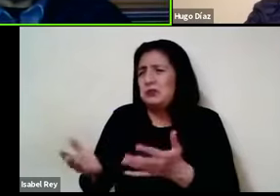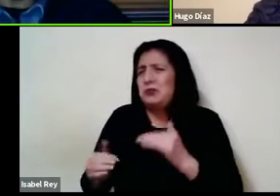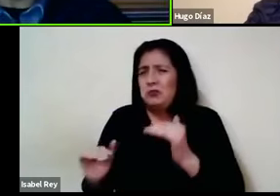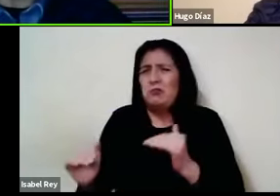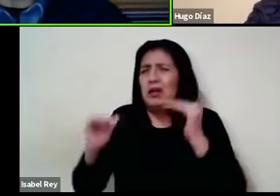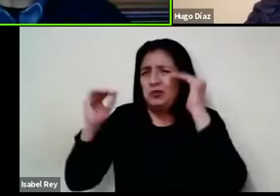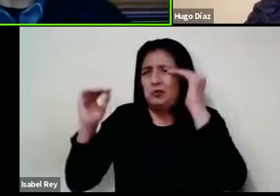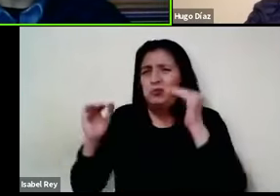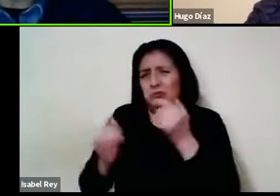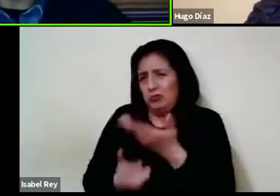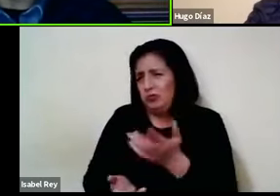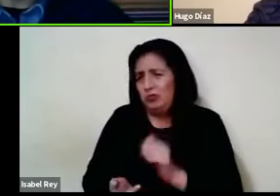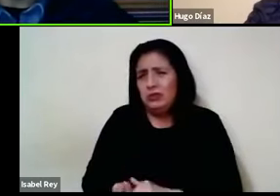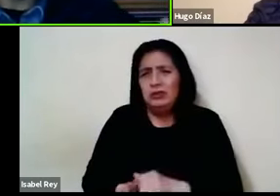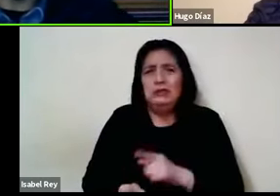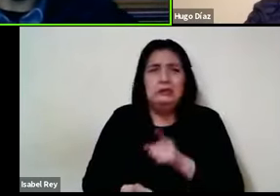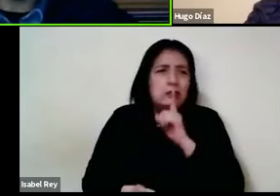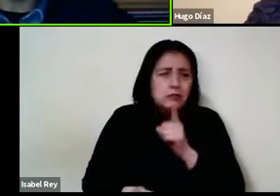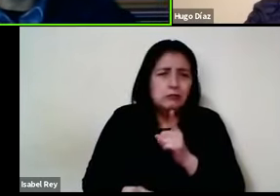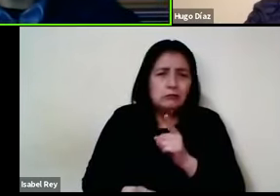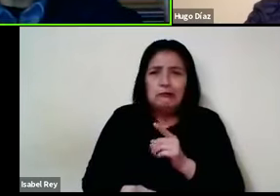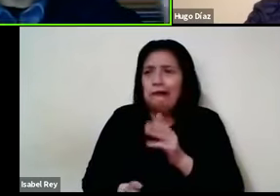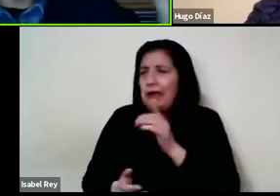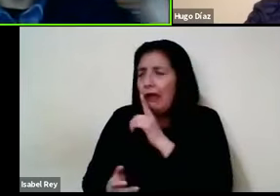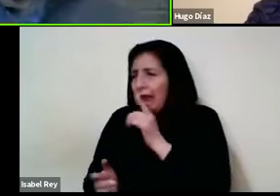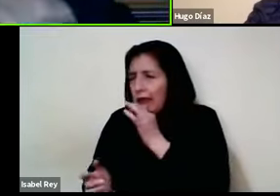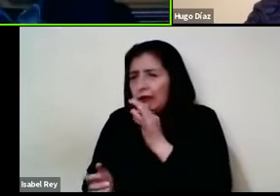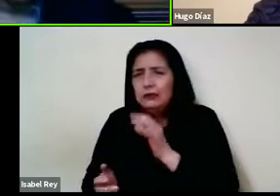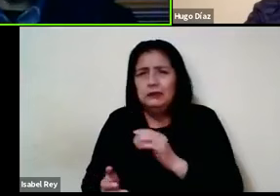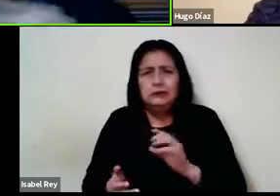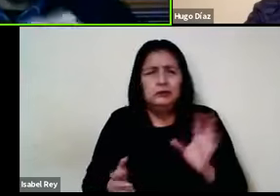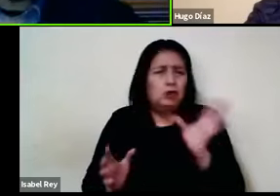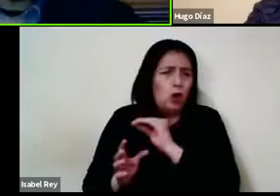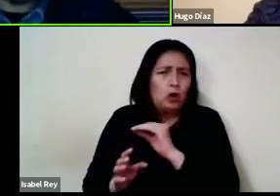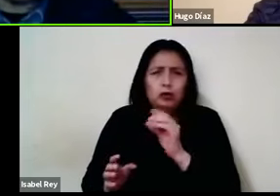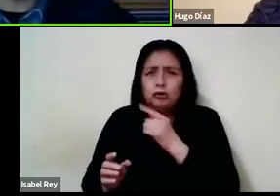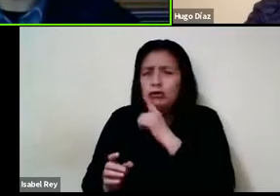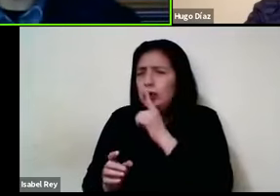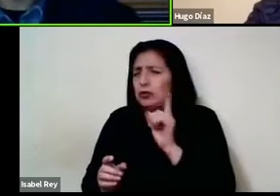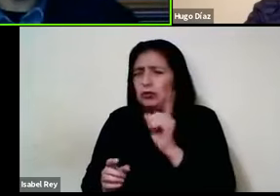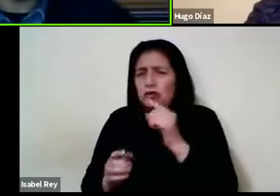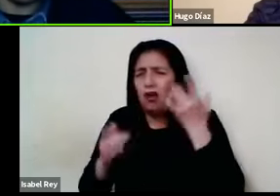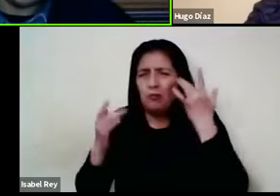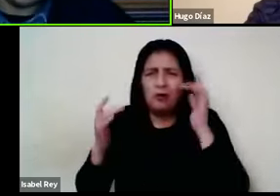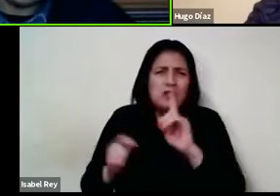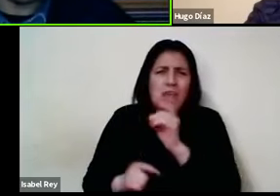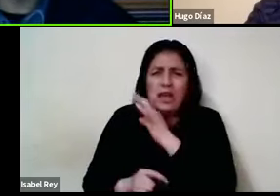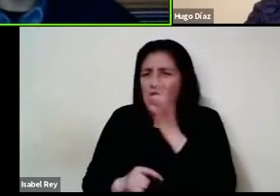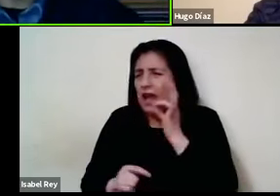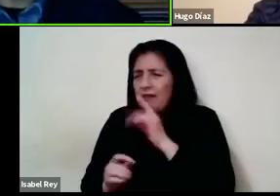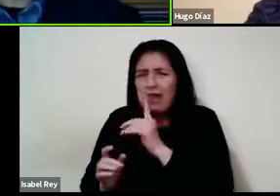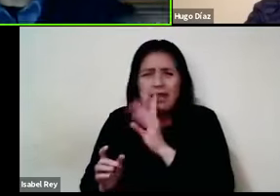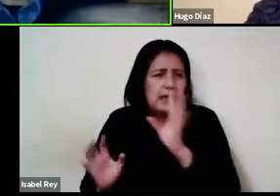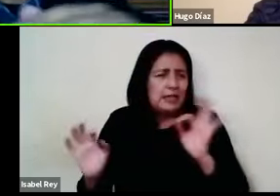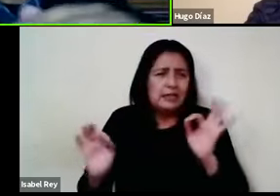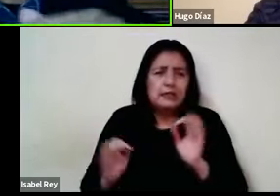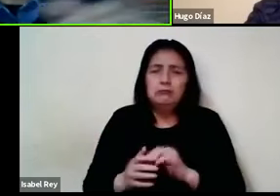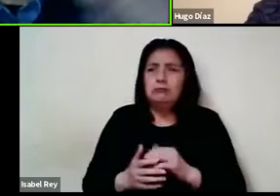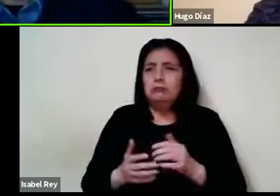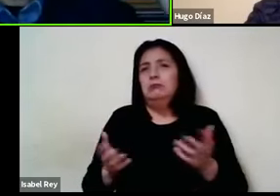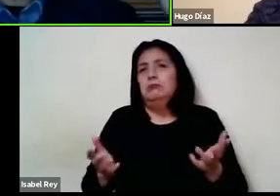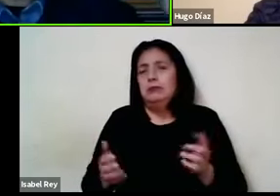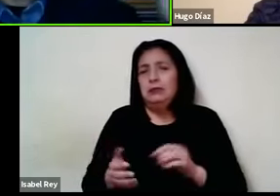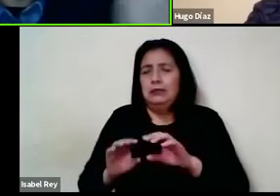esa es otra situación. Silencio, cállese. Todos en silencio, no hagan bulla. Nadie habla nada.